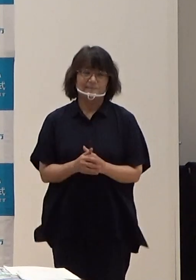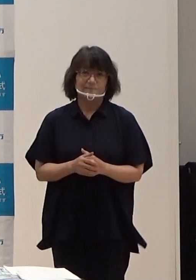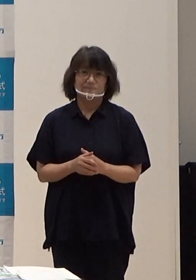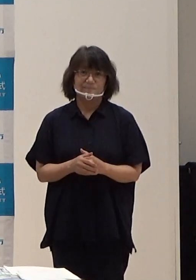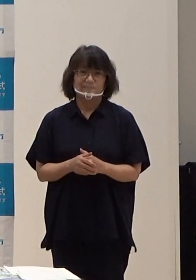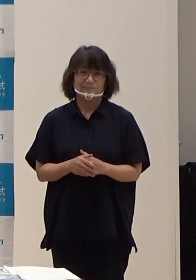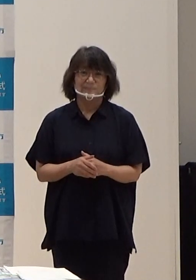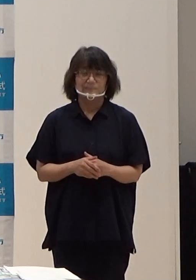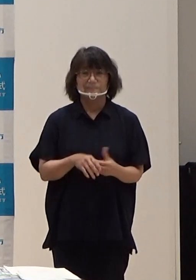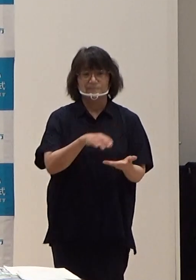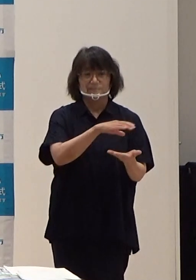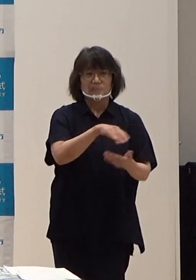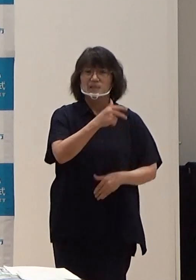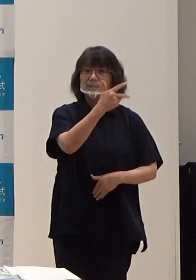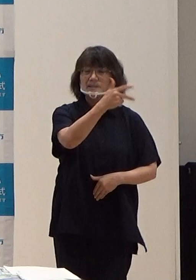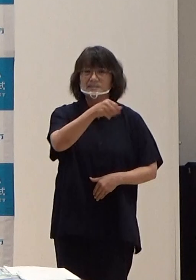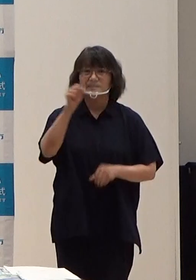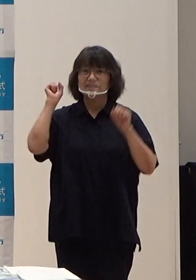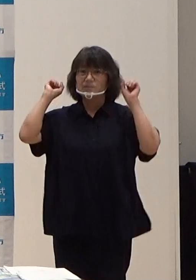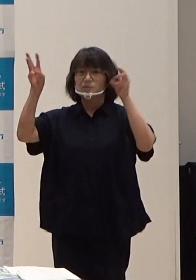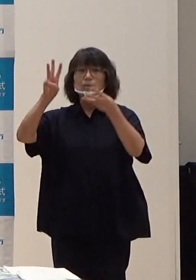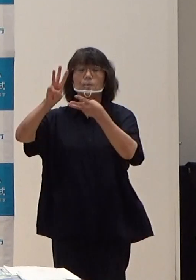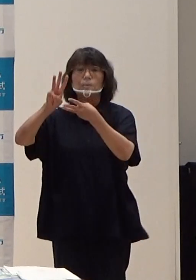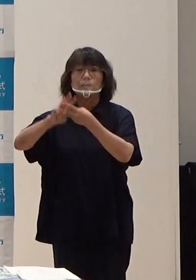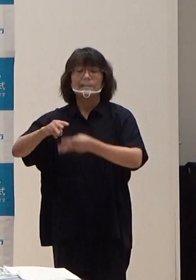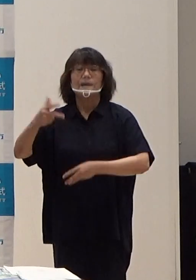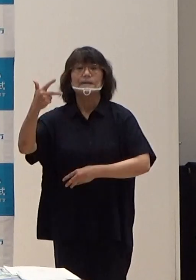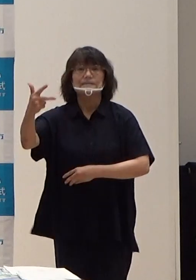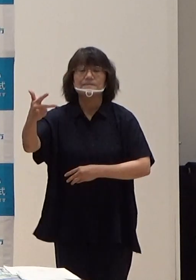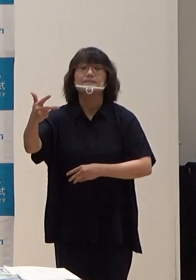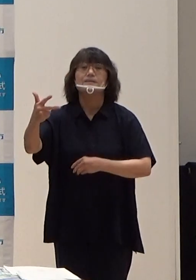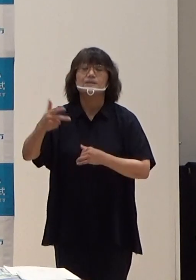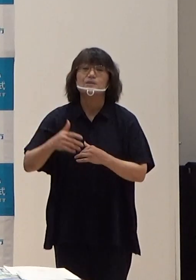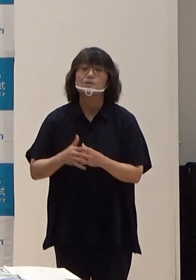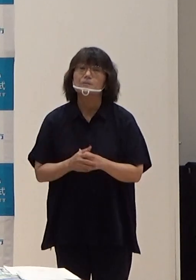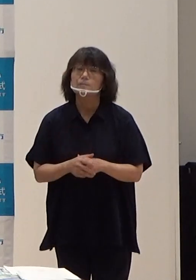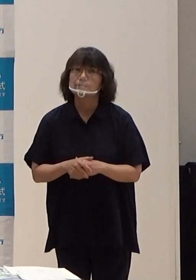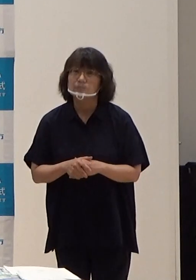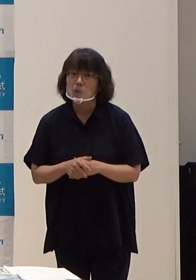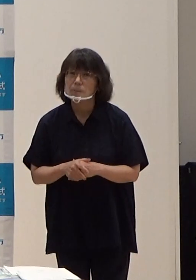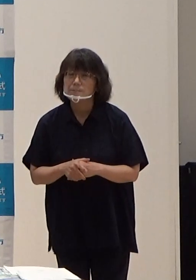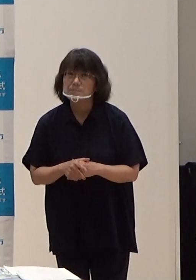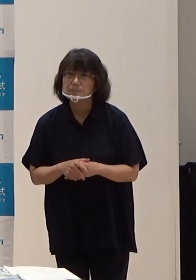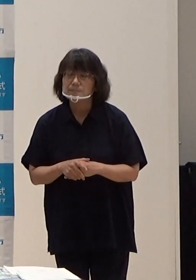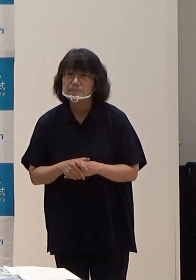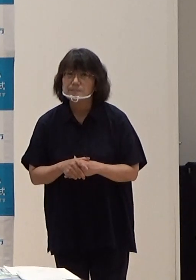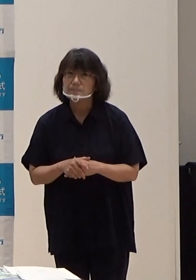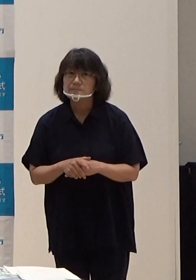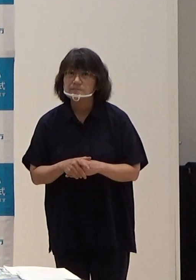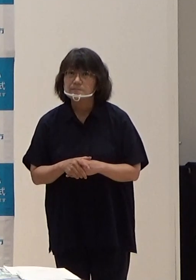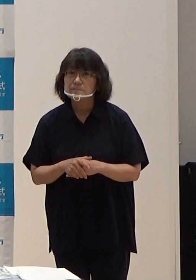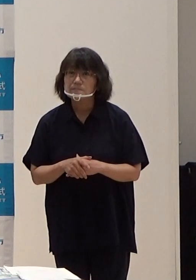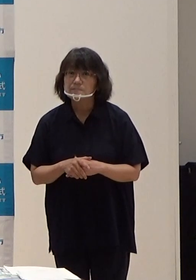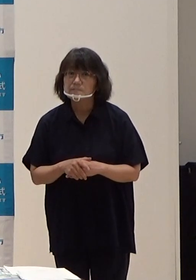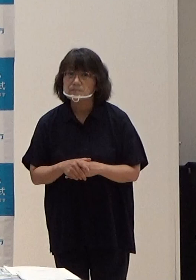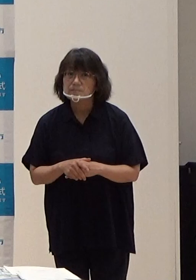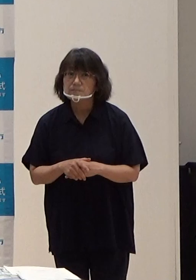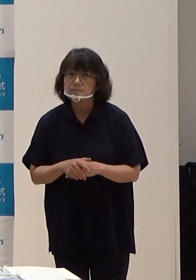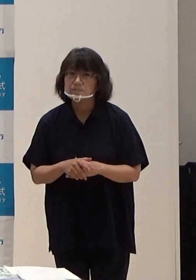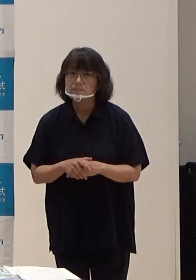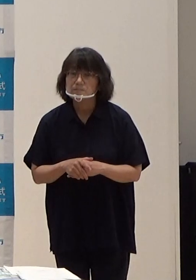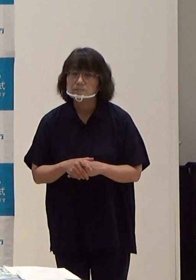市と豊田市の証言比較をしておりますが、豊田市さんの方が、それぞ